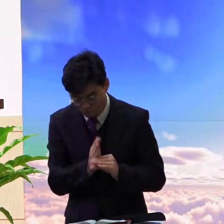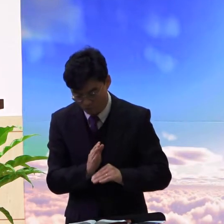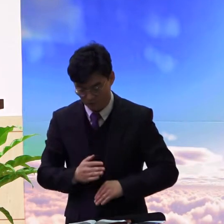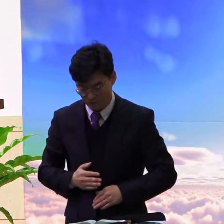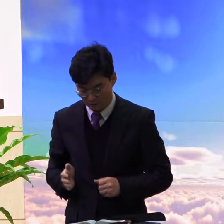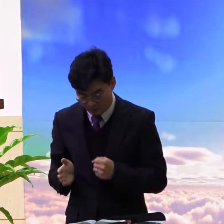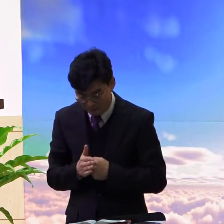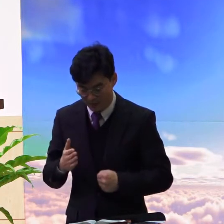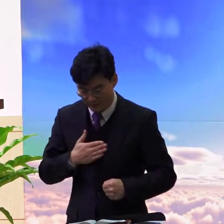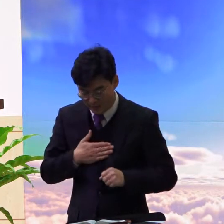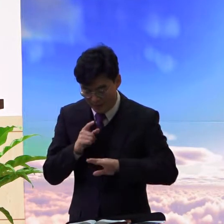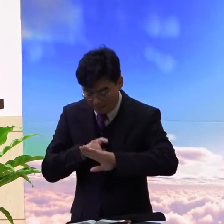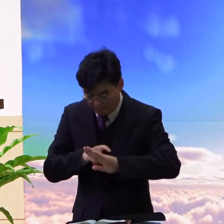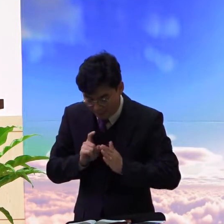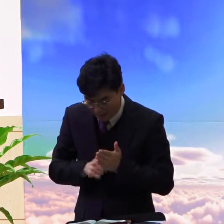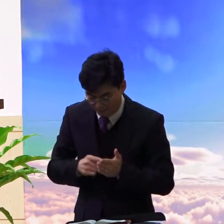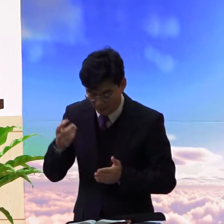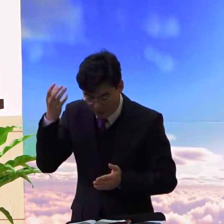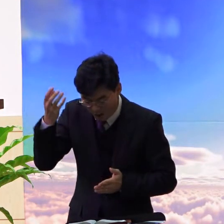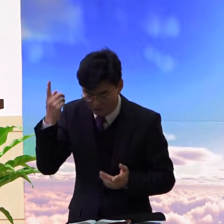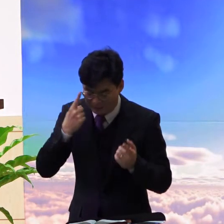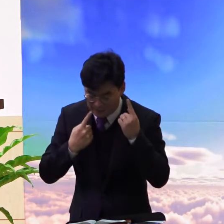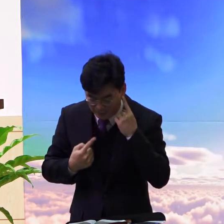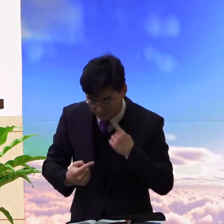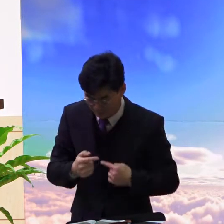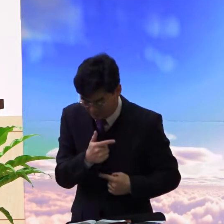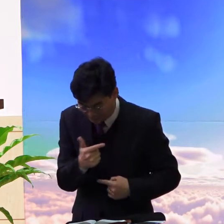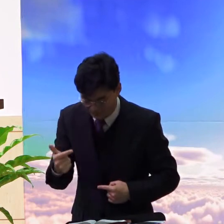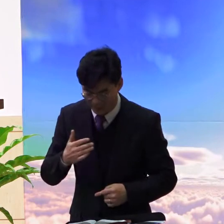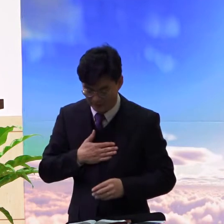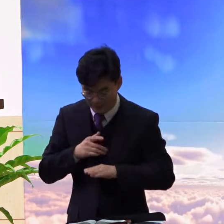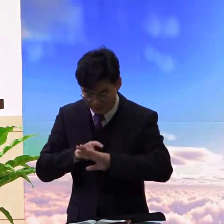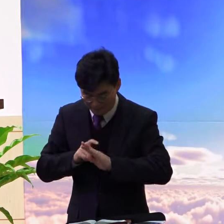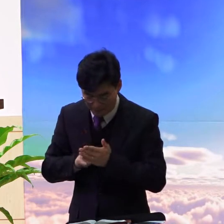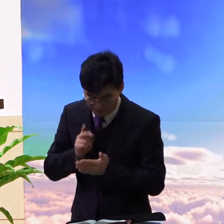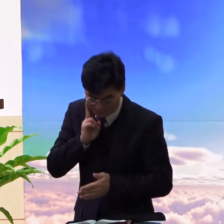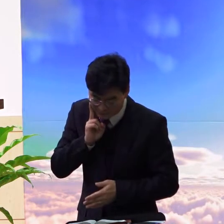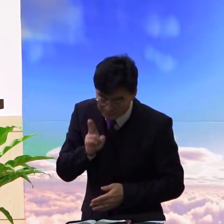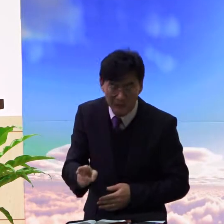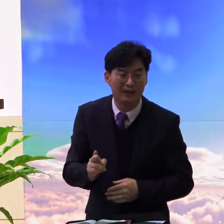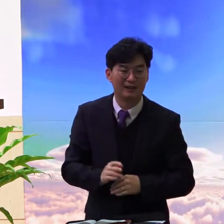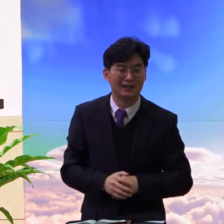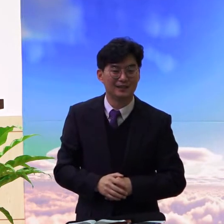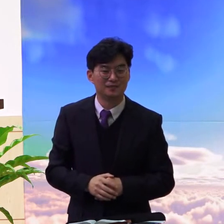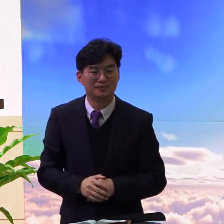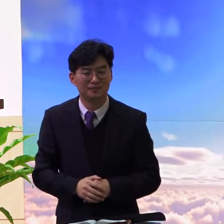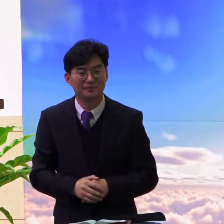심정이 속에서 상하며 내 마음이 내 속에서 참담하니이다.